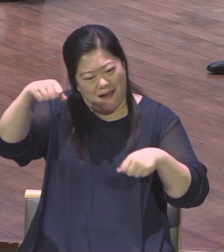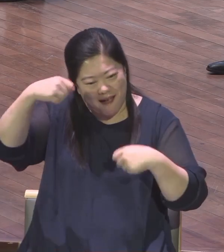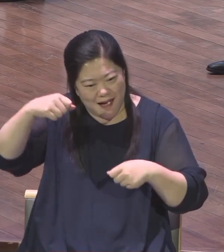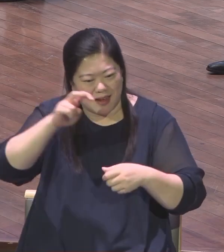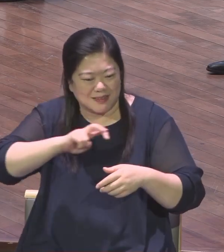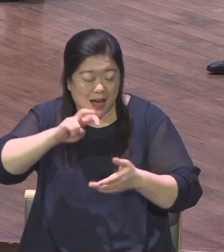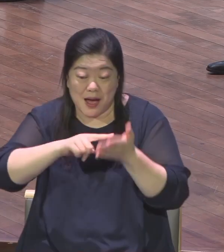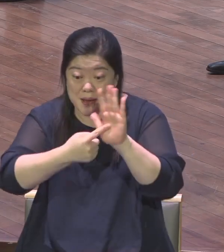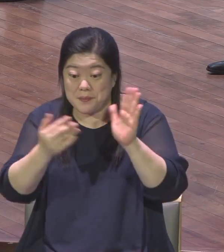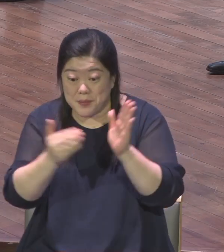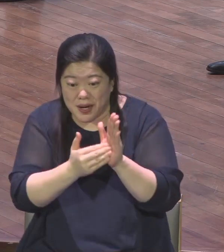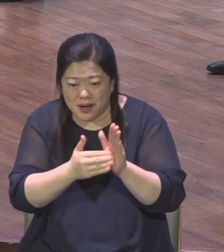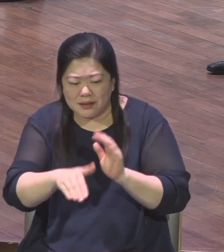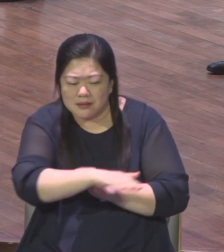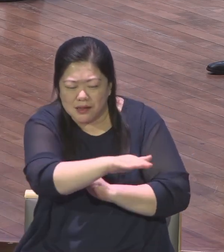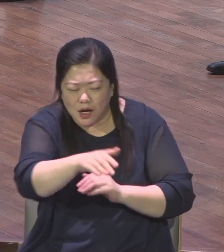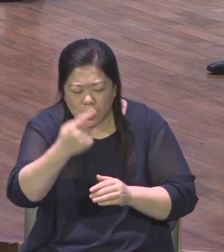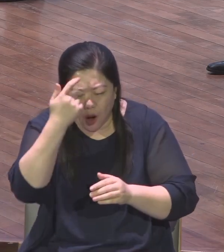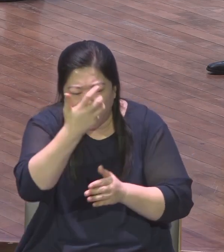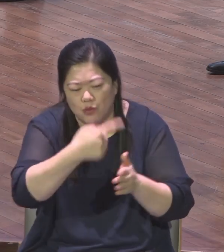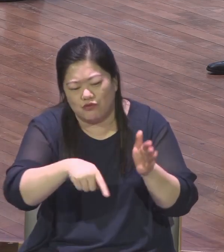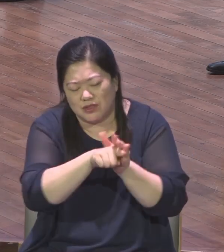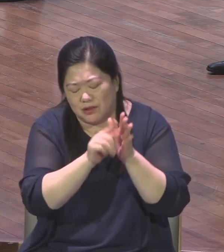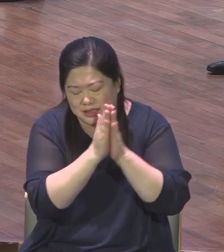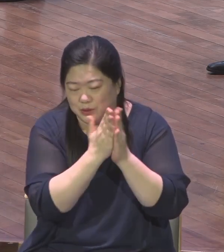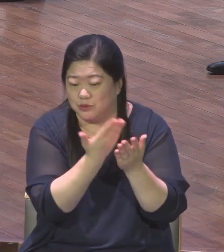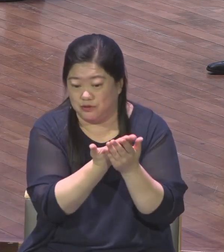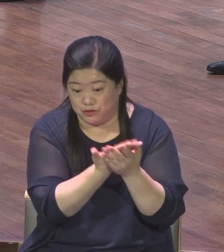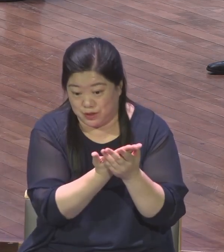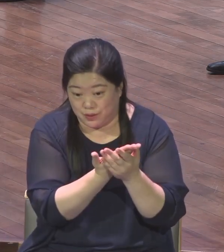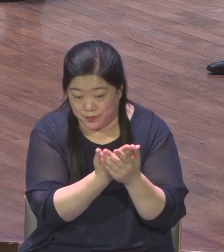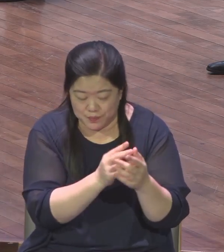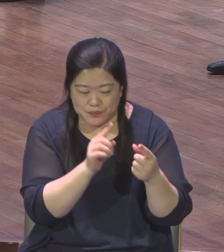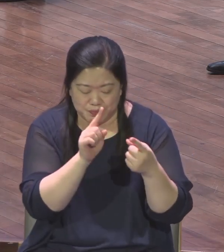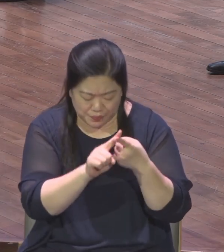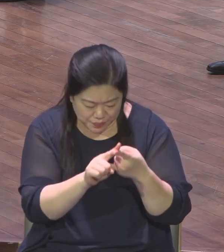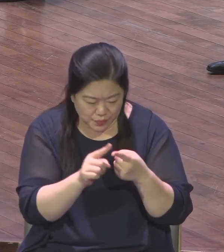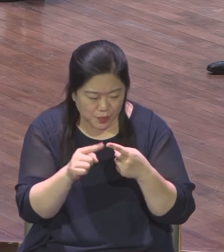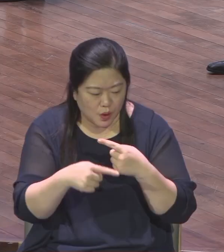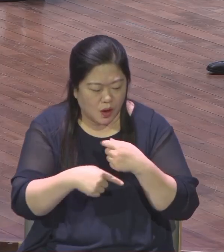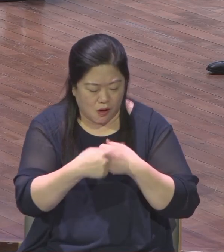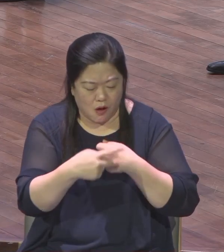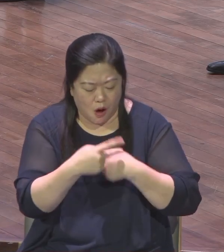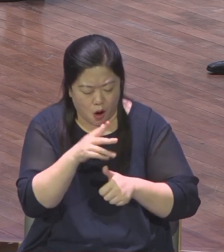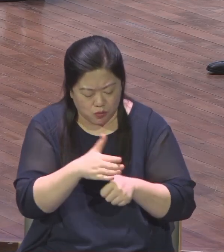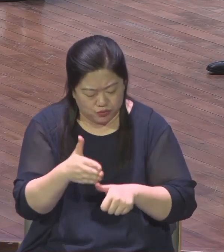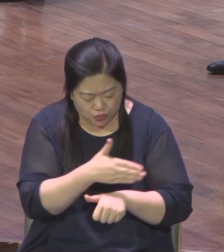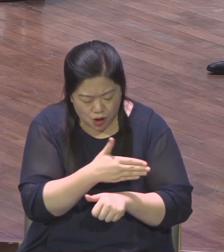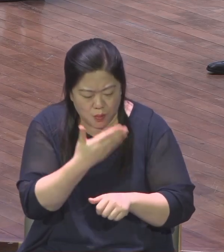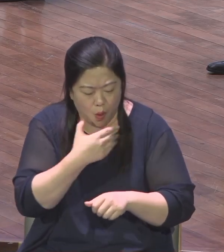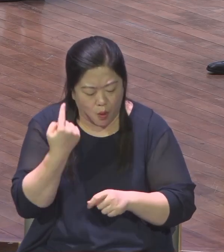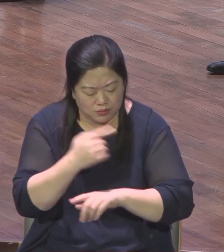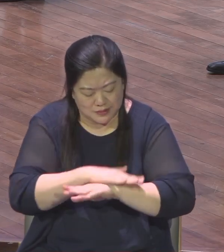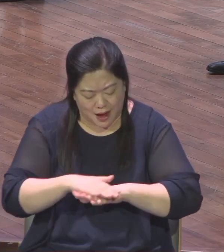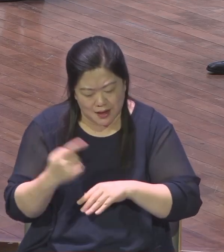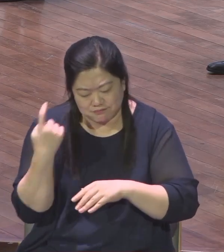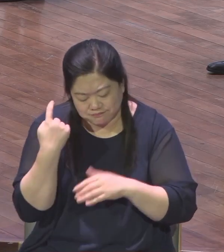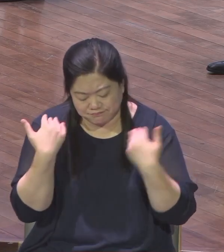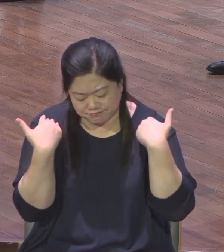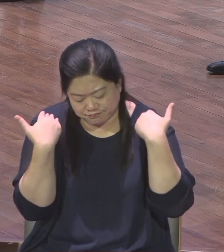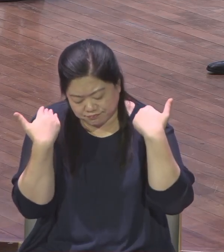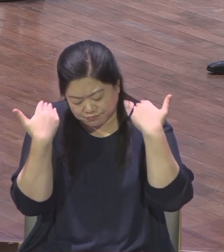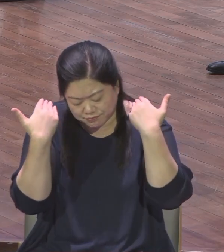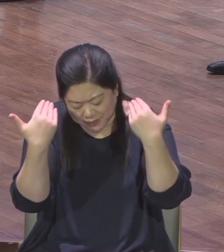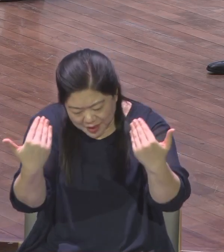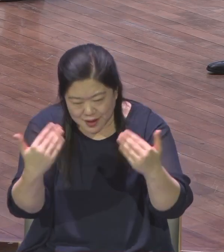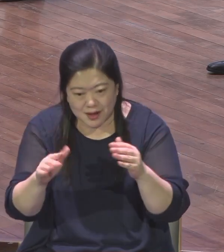세대와 교사들이 정말 예수 그리스도의 좋은 일꾼들이 되어서 약속의 땅을 차지하는 이 일에 그리스도의 정인들이